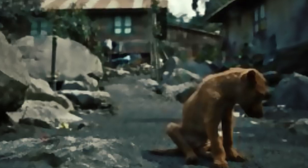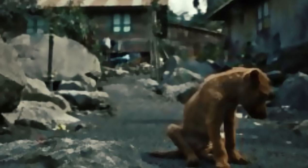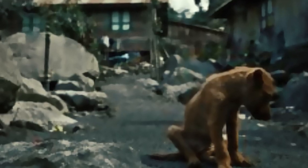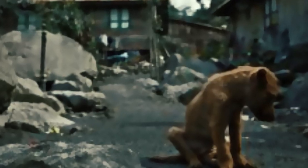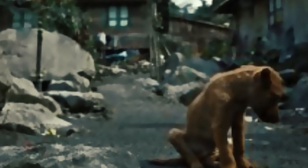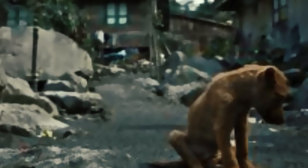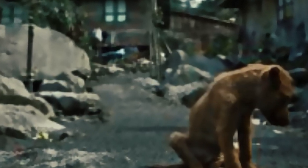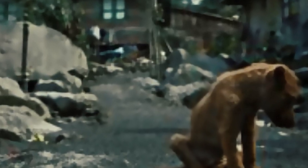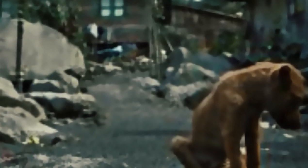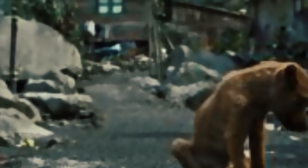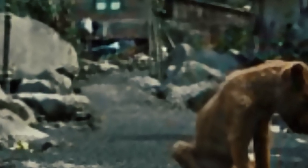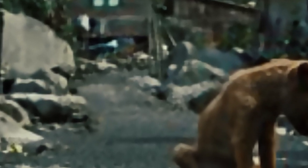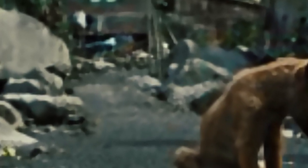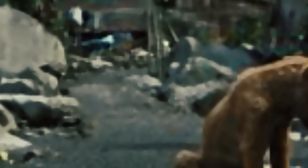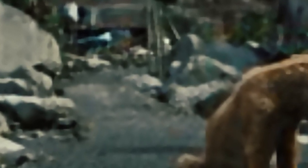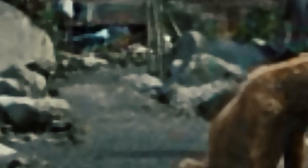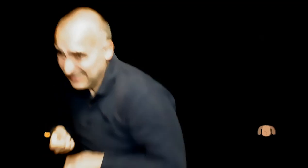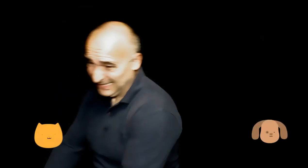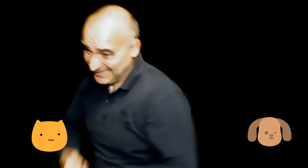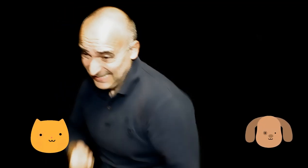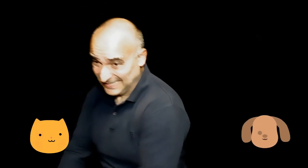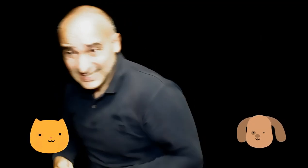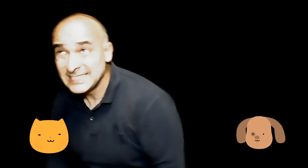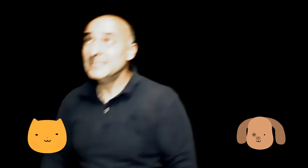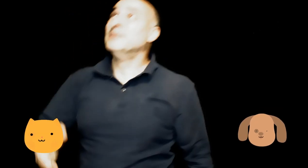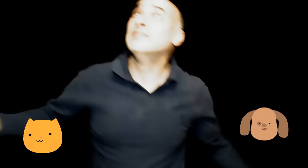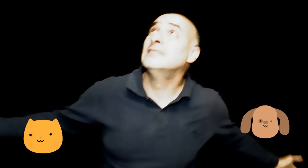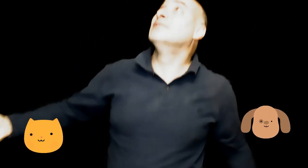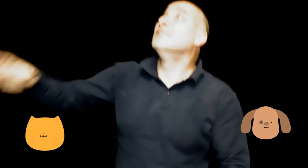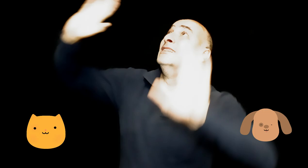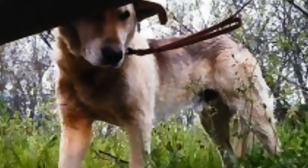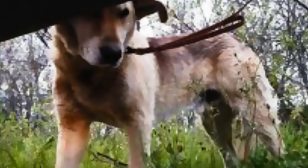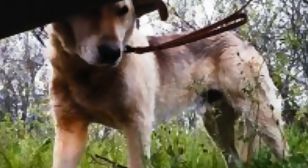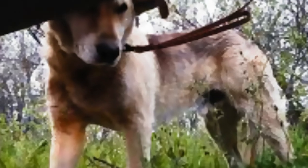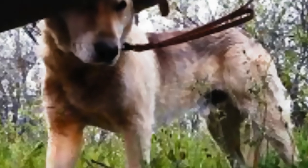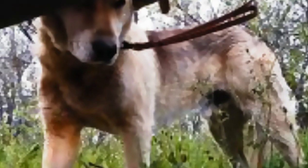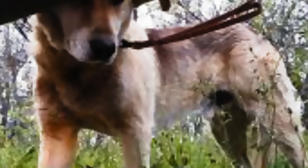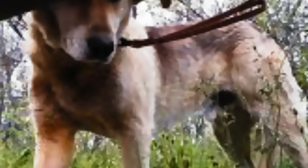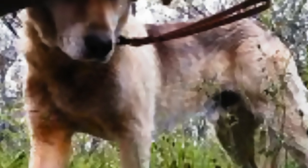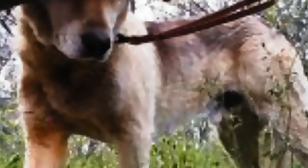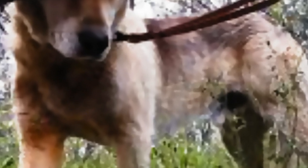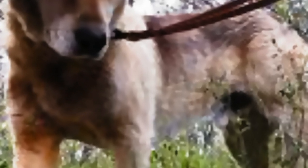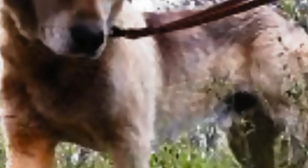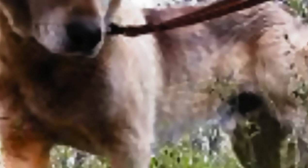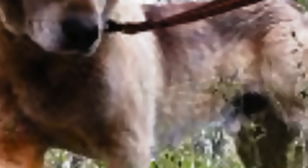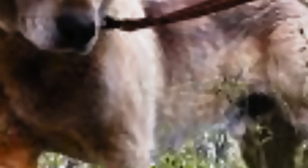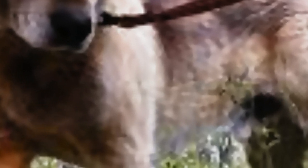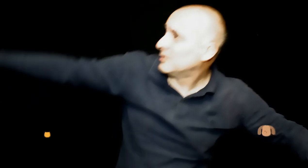tutto l'anno lo lasci lì, legato ad una catena, sempre dentro lì, come un carcerato, sotto